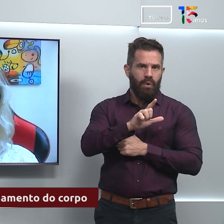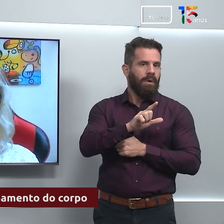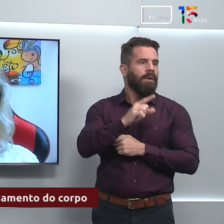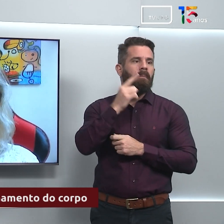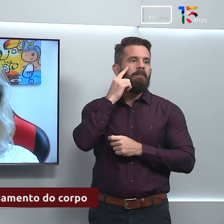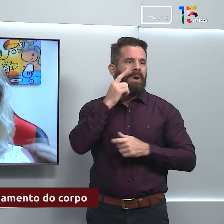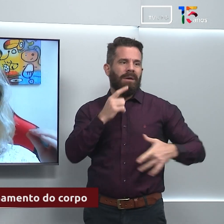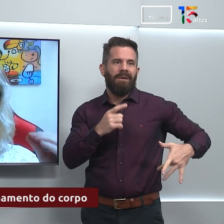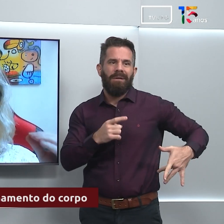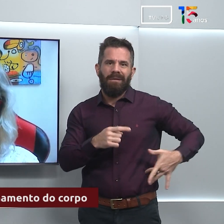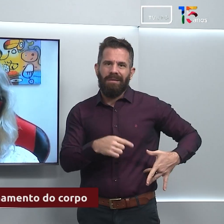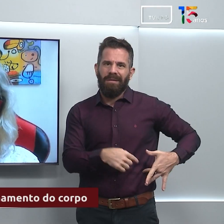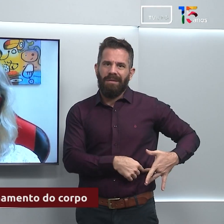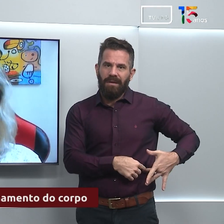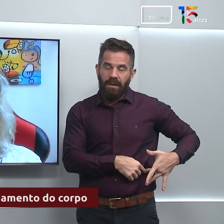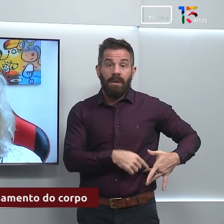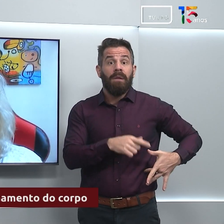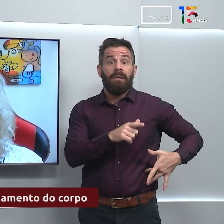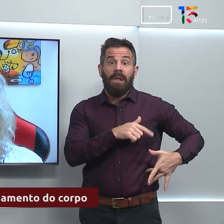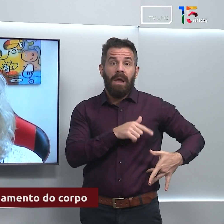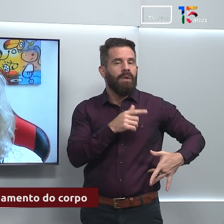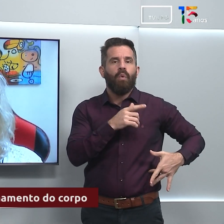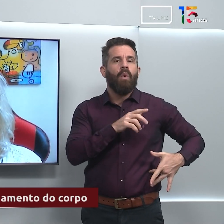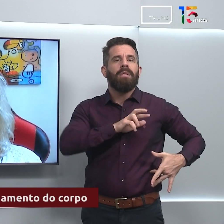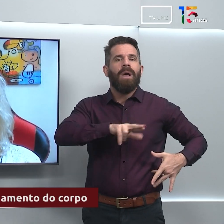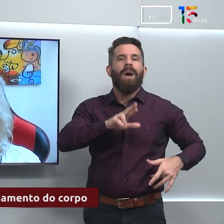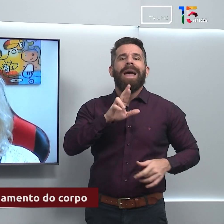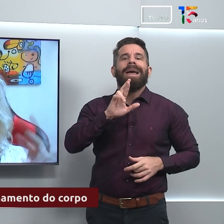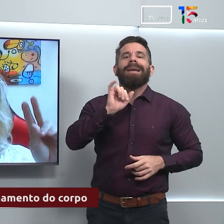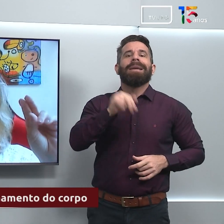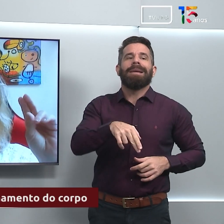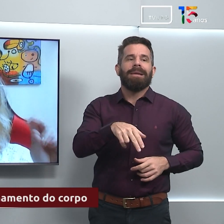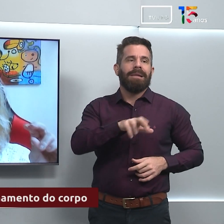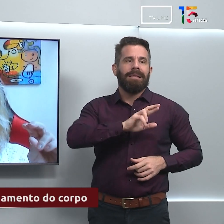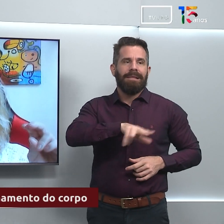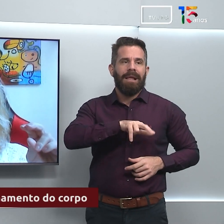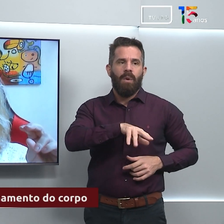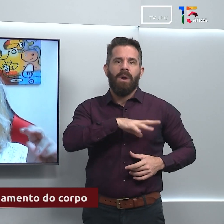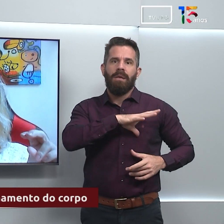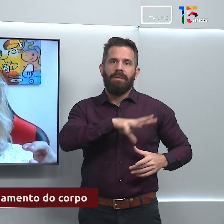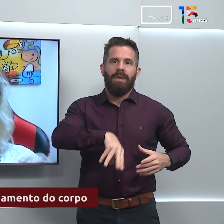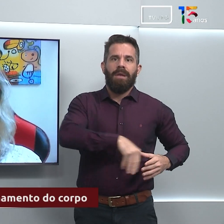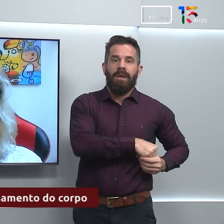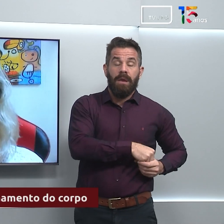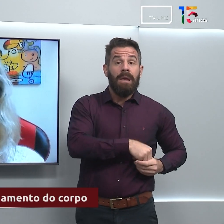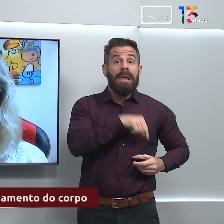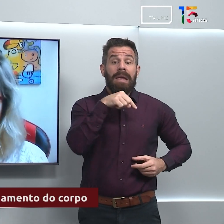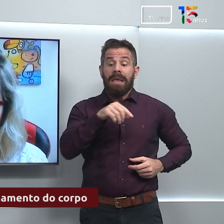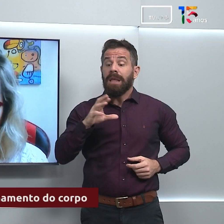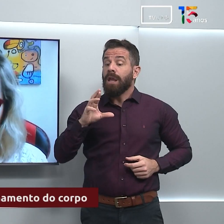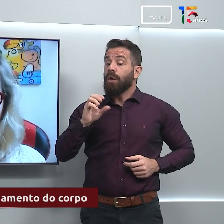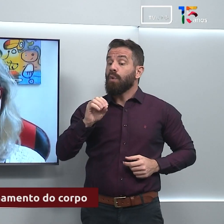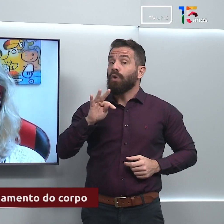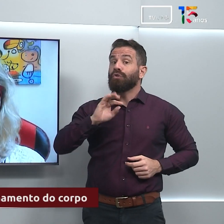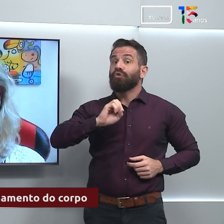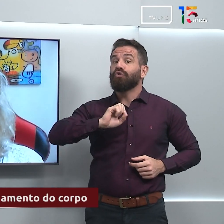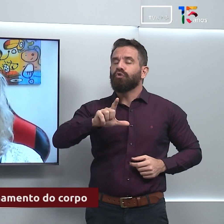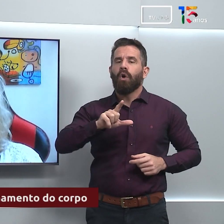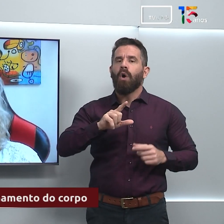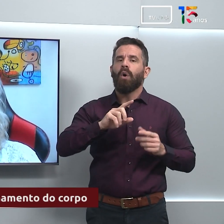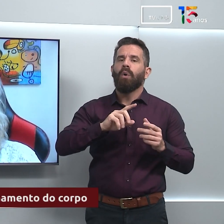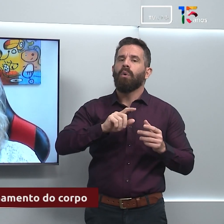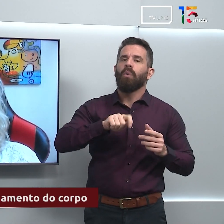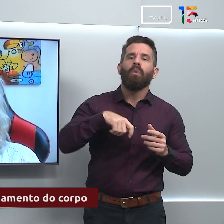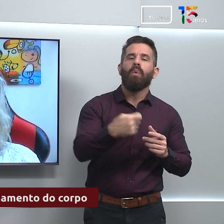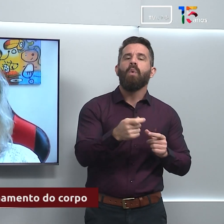só porque ela tem esse nome que fica em cima do rim, e é um hormônio, entre aspas, do estresse. Então, ele não é de todo mal, só se ele estiver